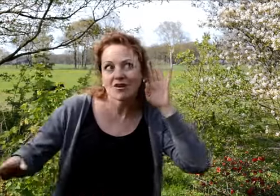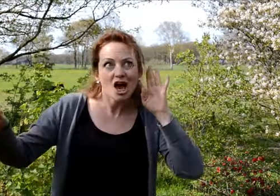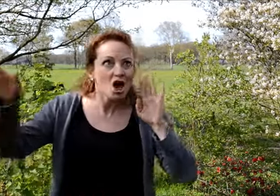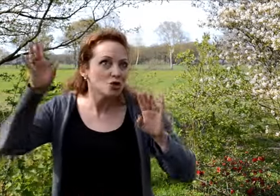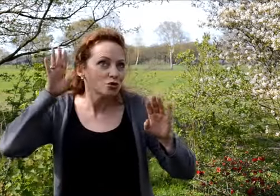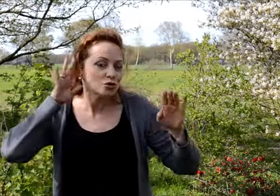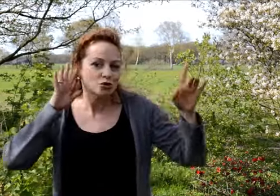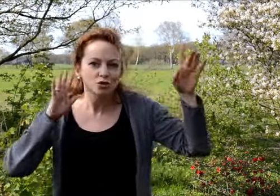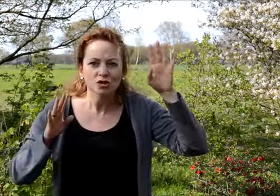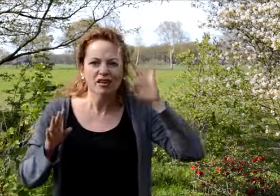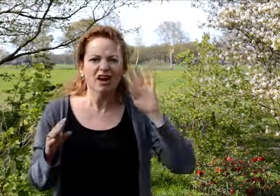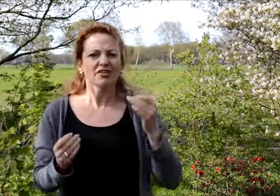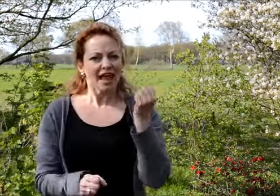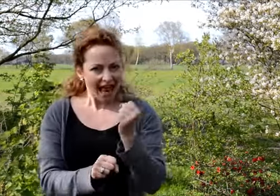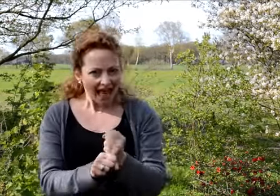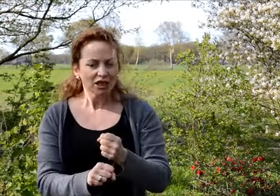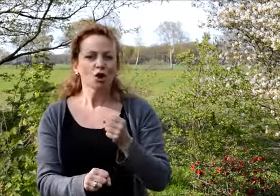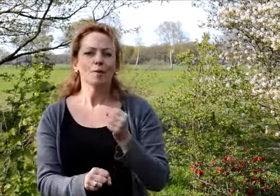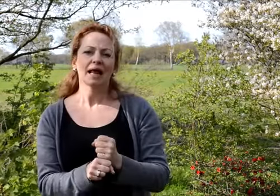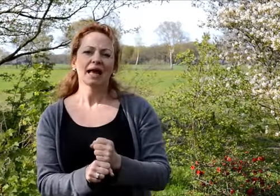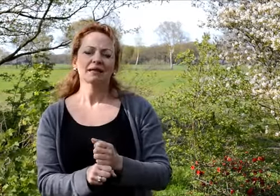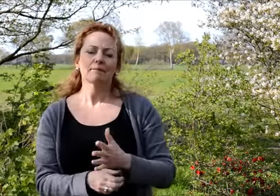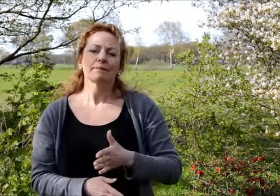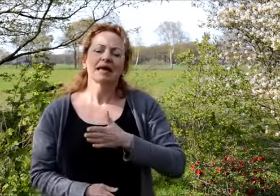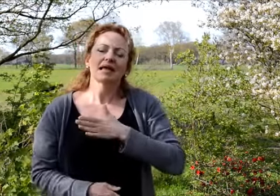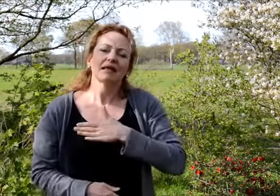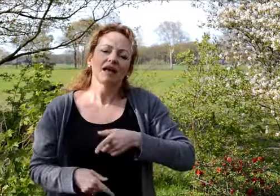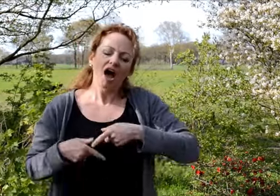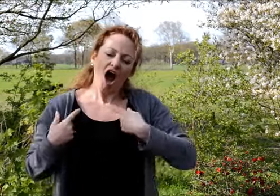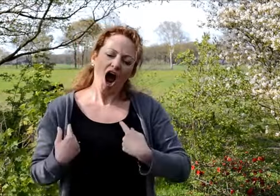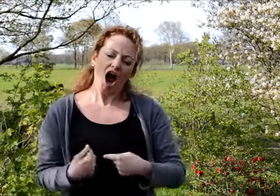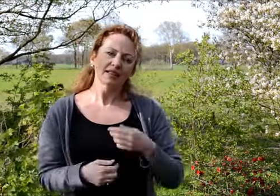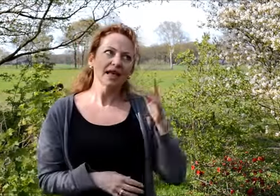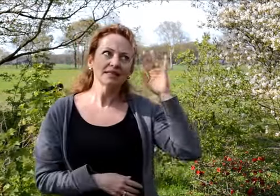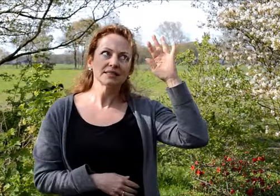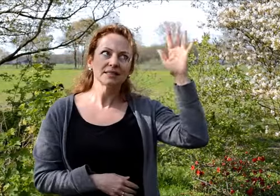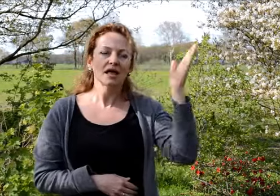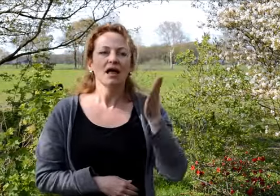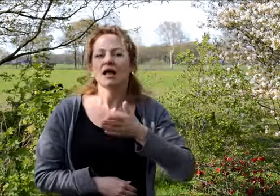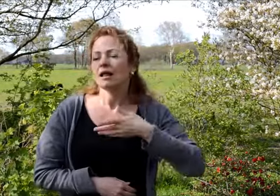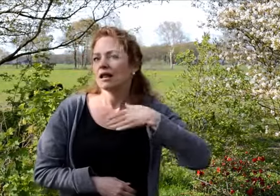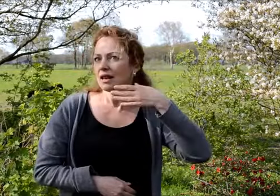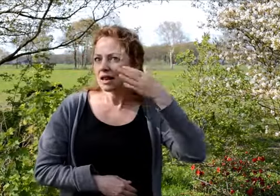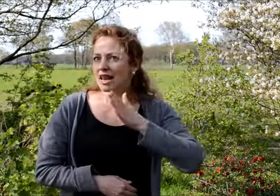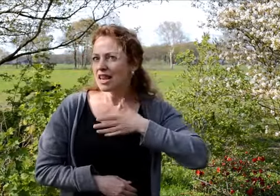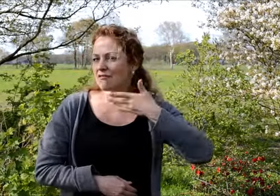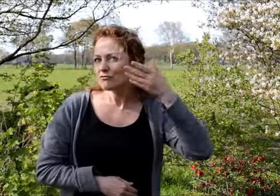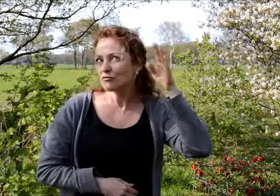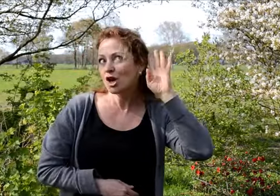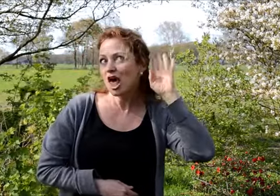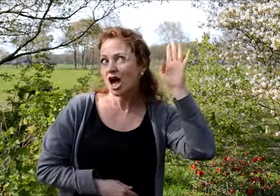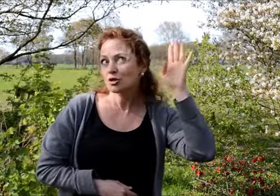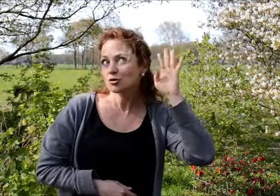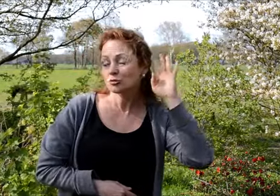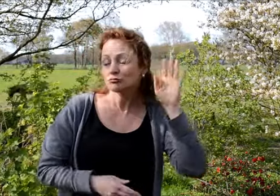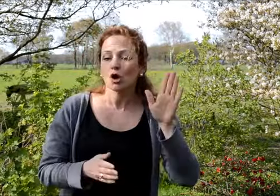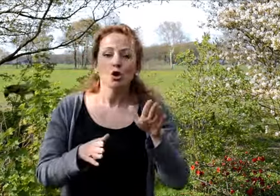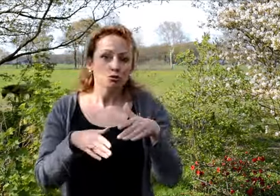fluistert in ieder oor, dat waar ik oprecht met hart en ziel en liefdevol luistert, zo